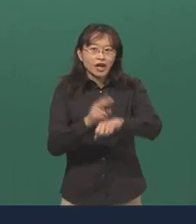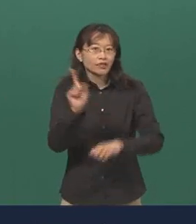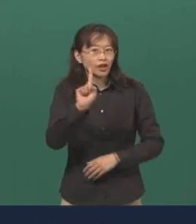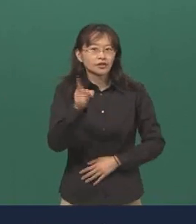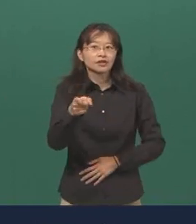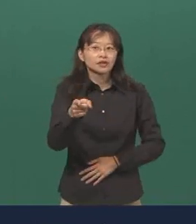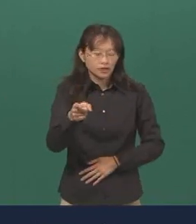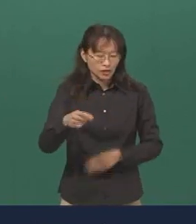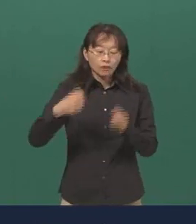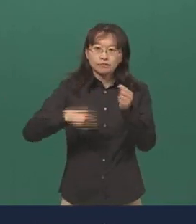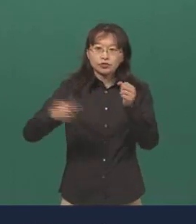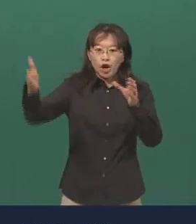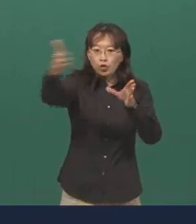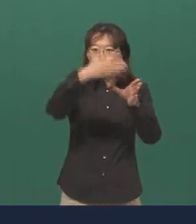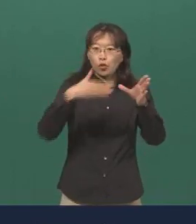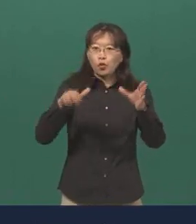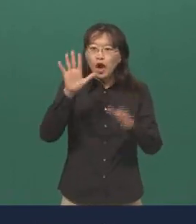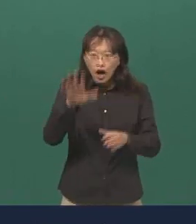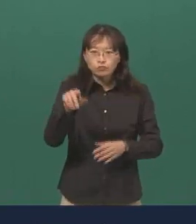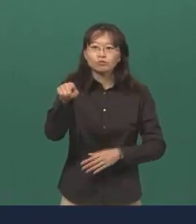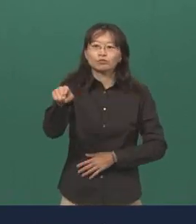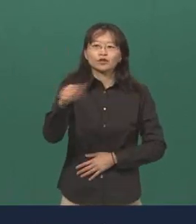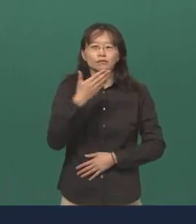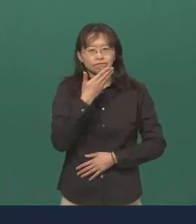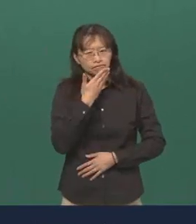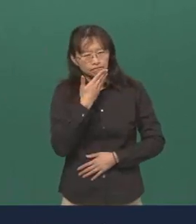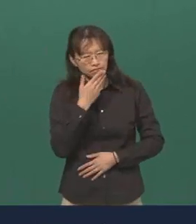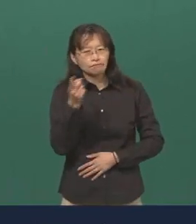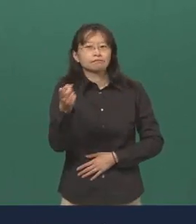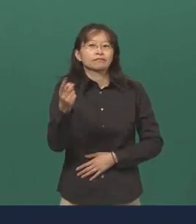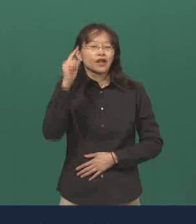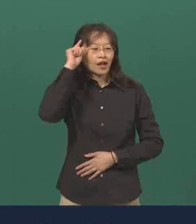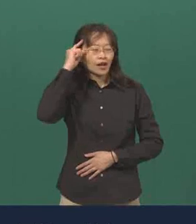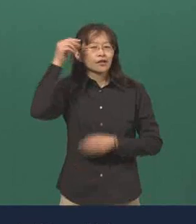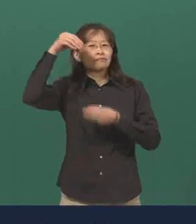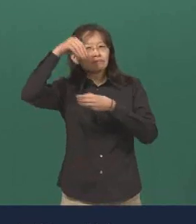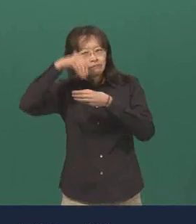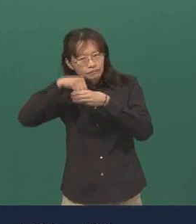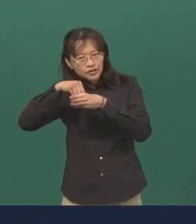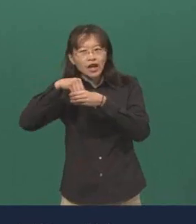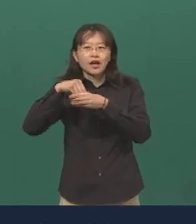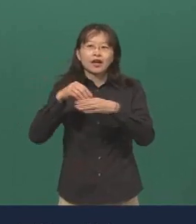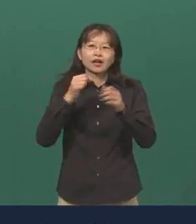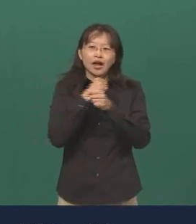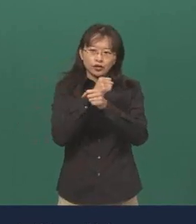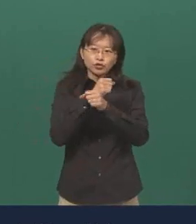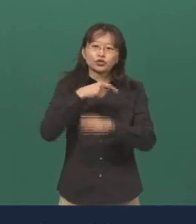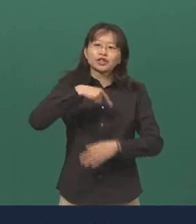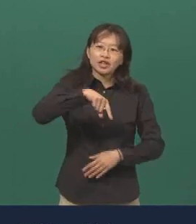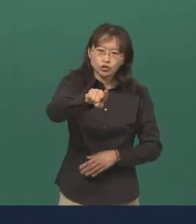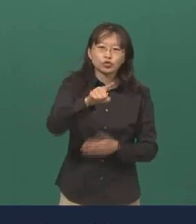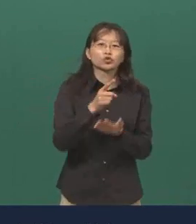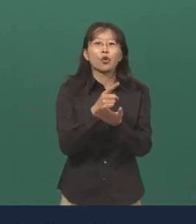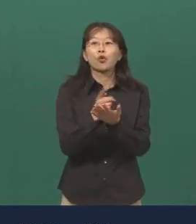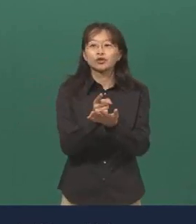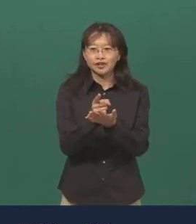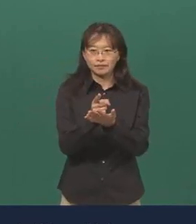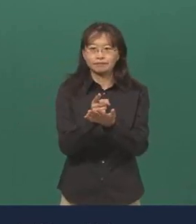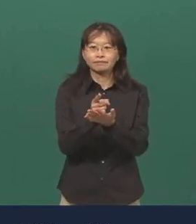琵琶湖という水源や地理的な特性も考えた研究をしていく方針です。